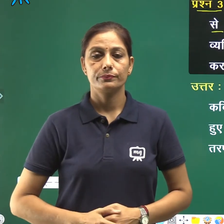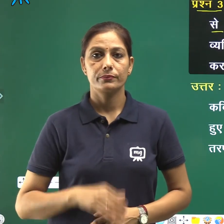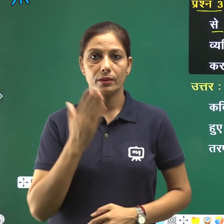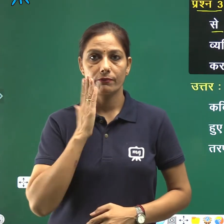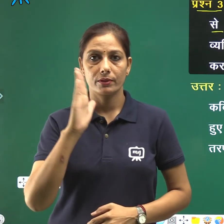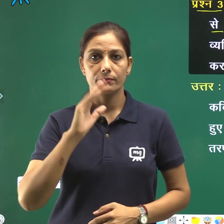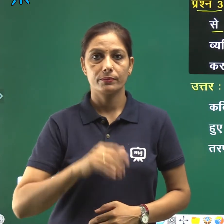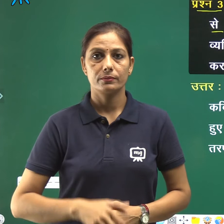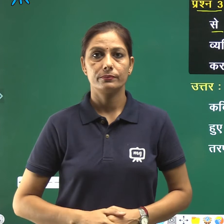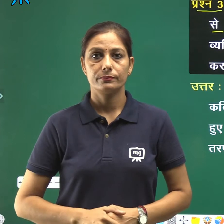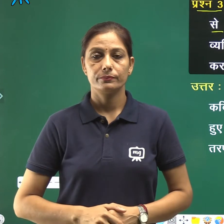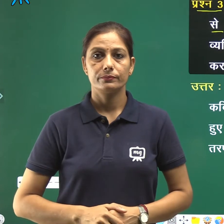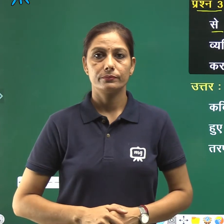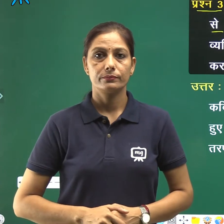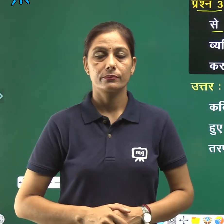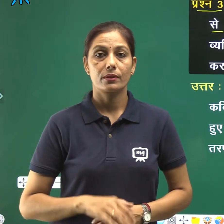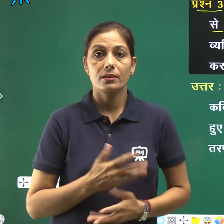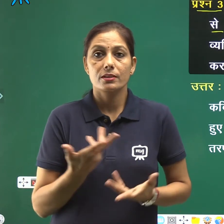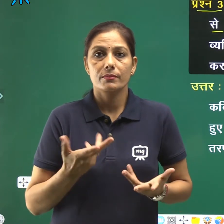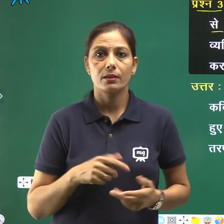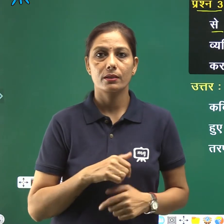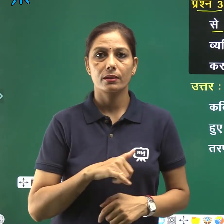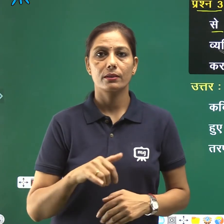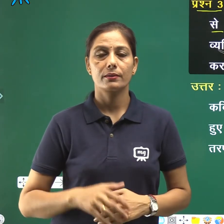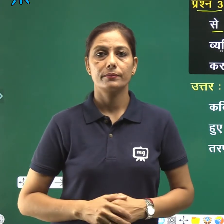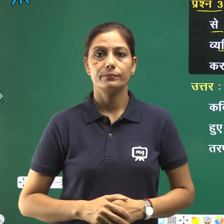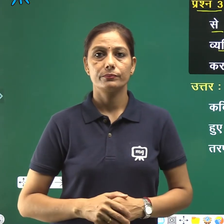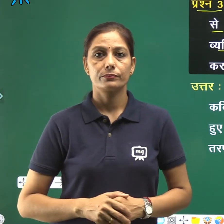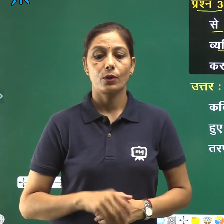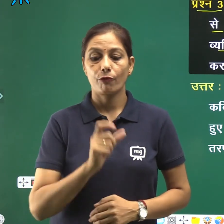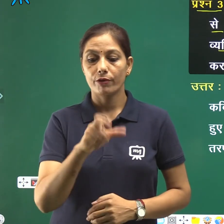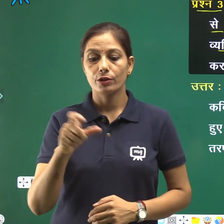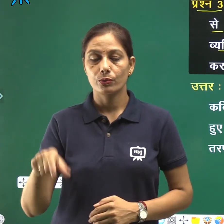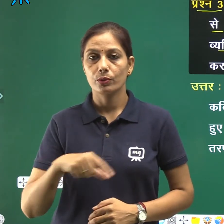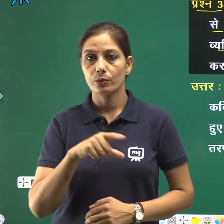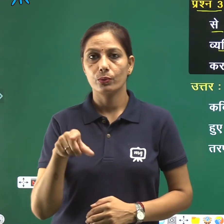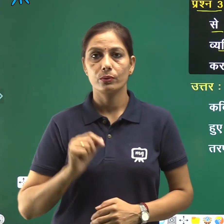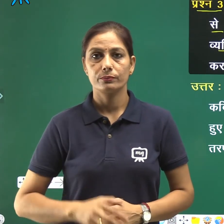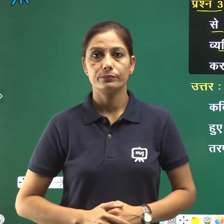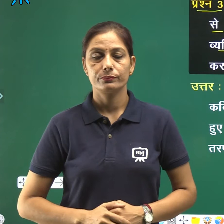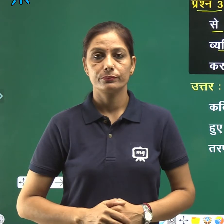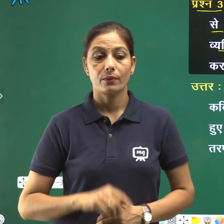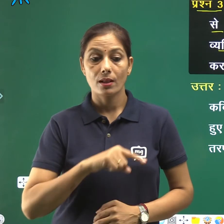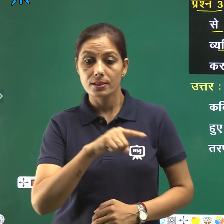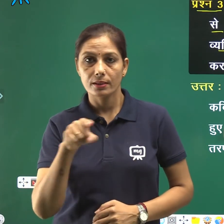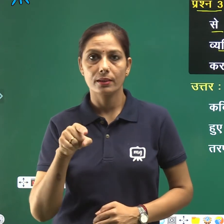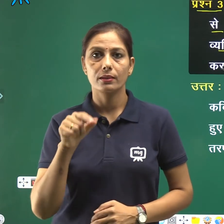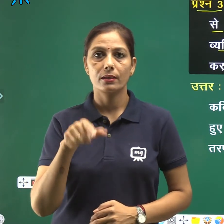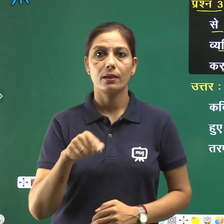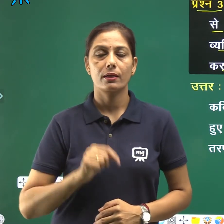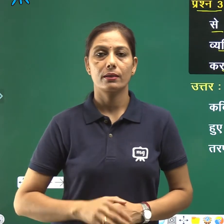कवि किस प्रकार के व्यक्तियों की ओर संकेत कर रहा